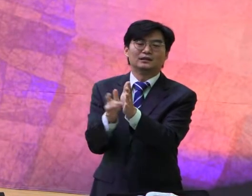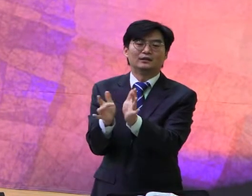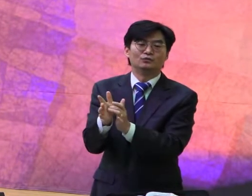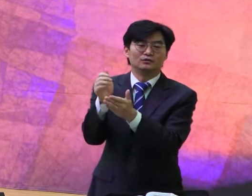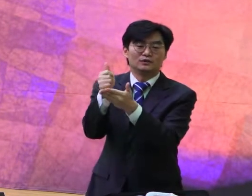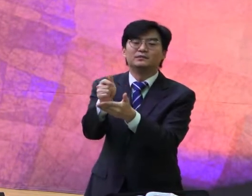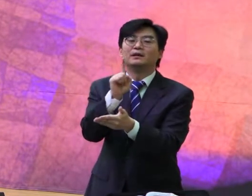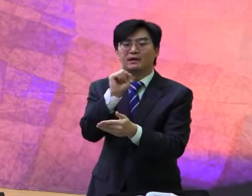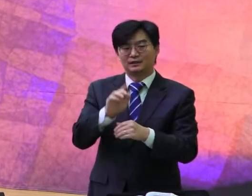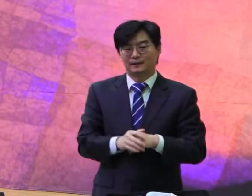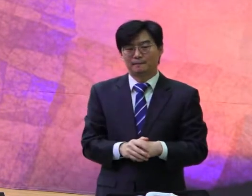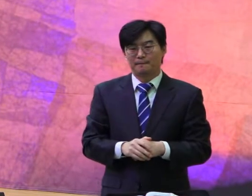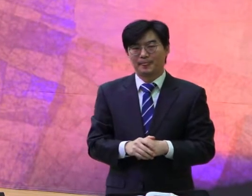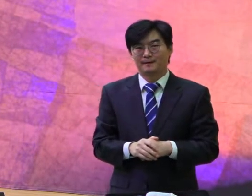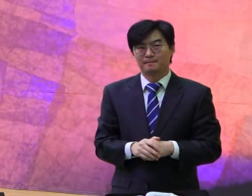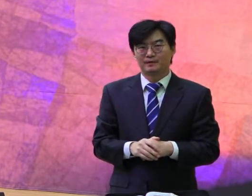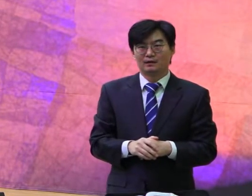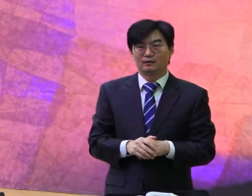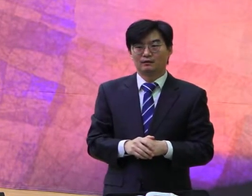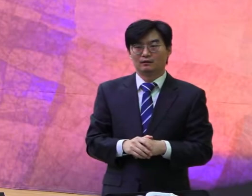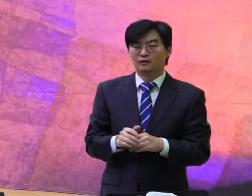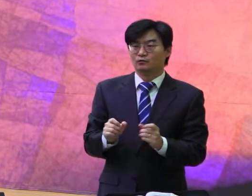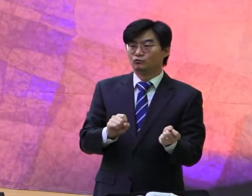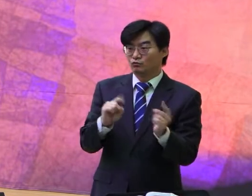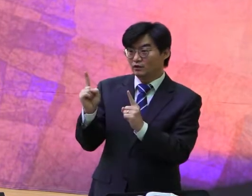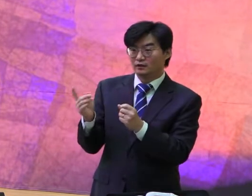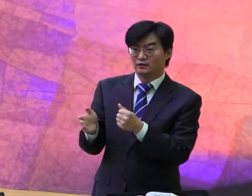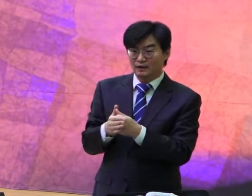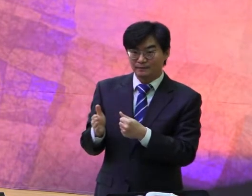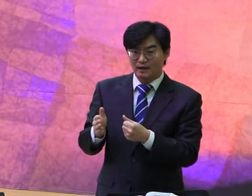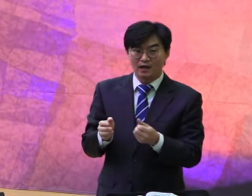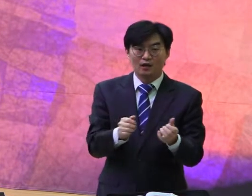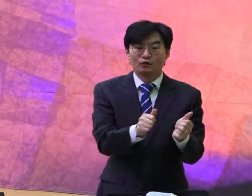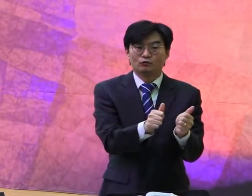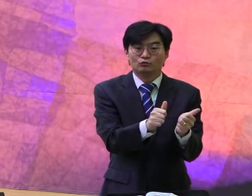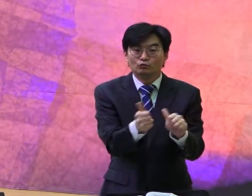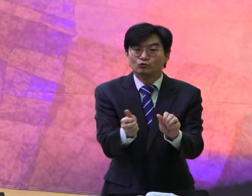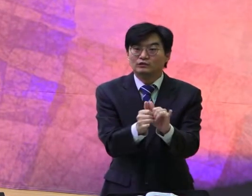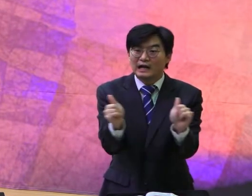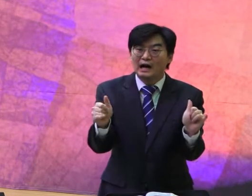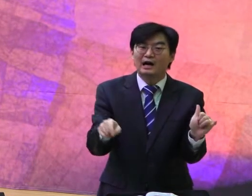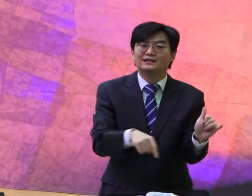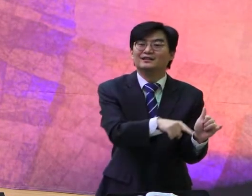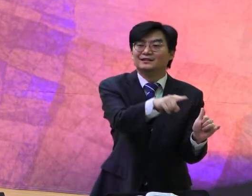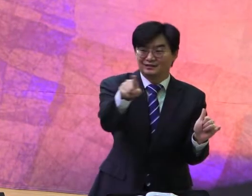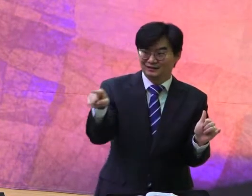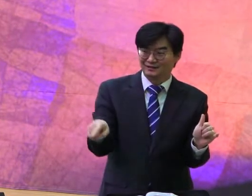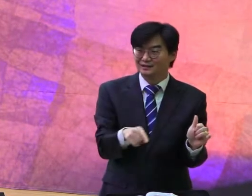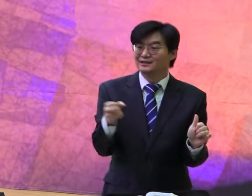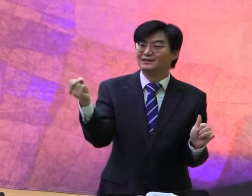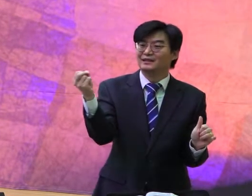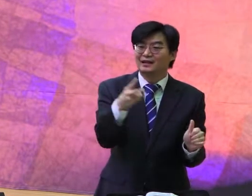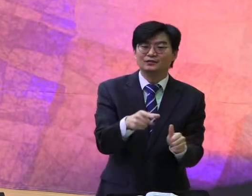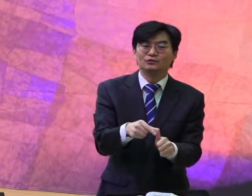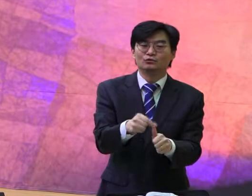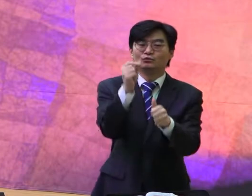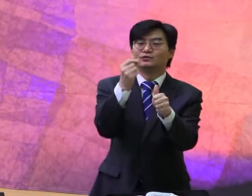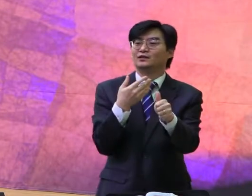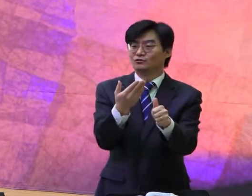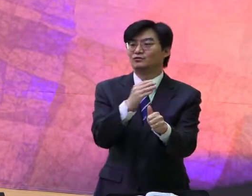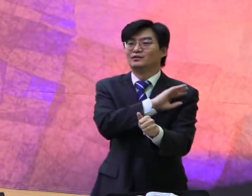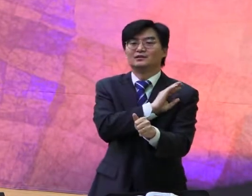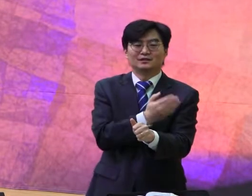때는 그분이 죽은 자들 가운데서 다시 일으키심을 받은 것, 다시 사신 것을 믿는